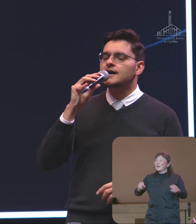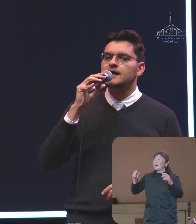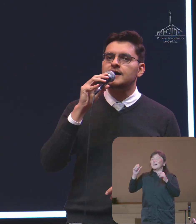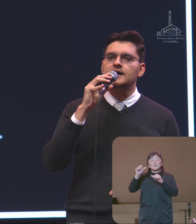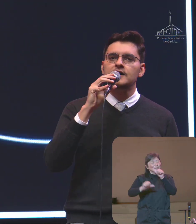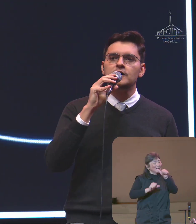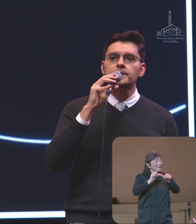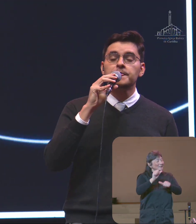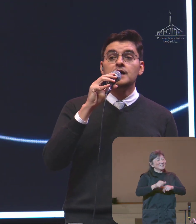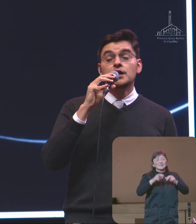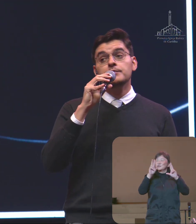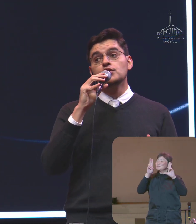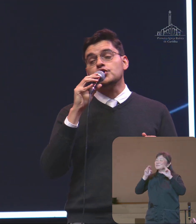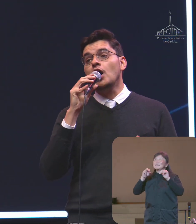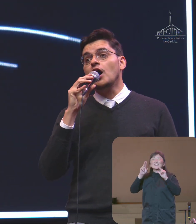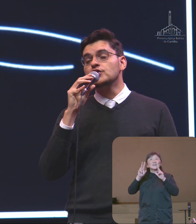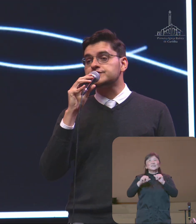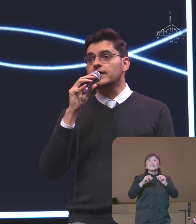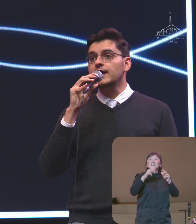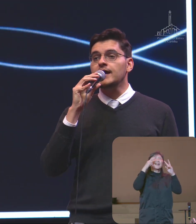Vou estar lá no final, tá, pessoal?